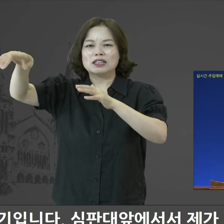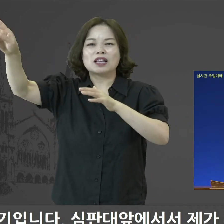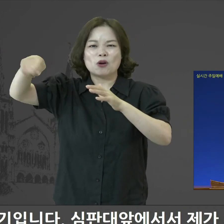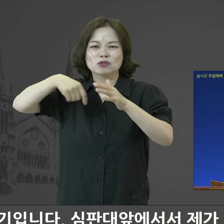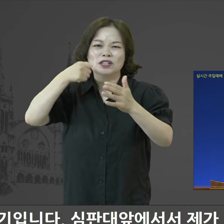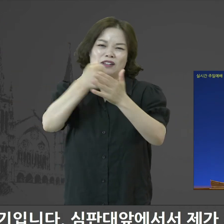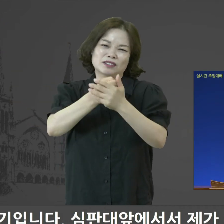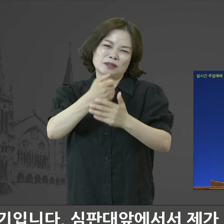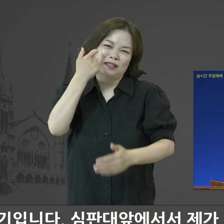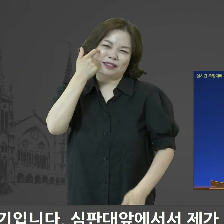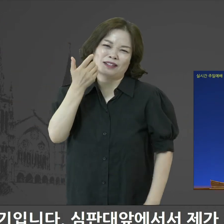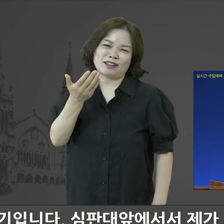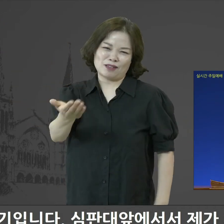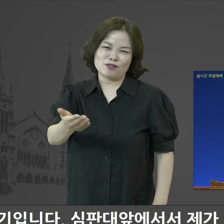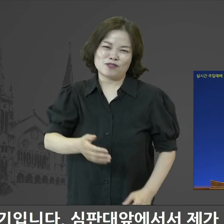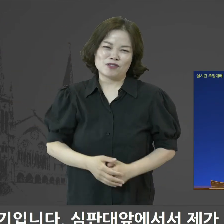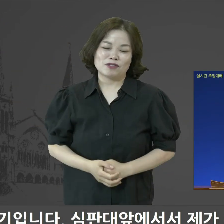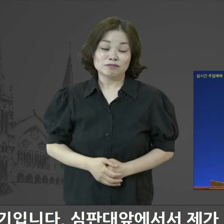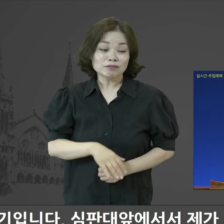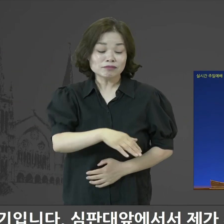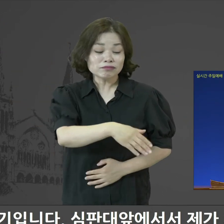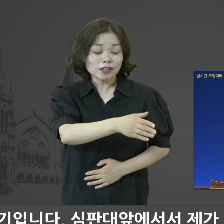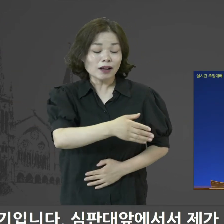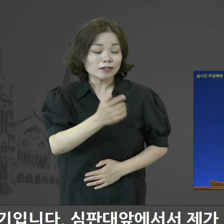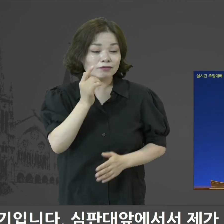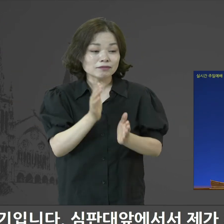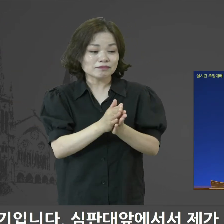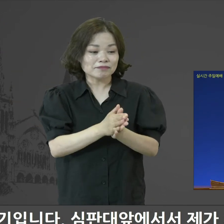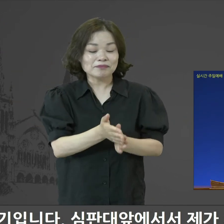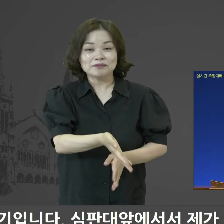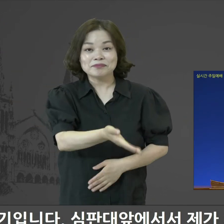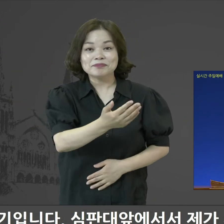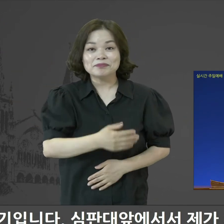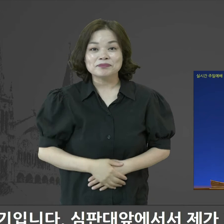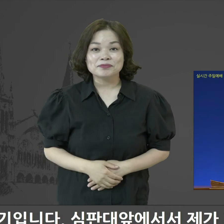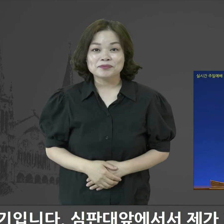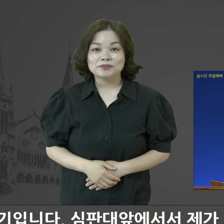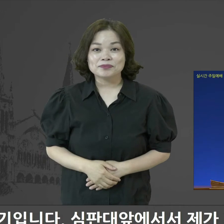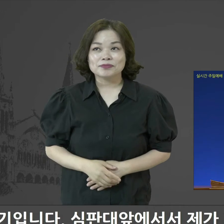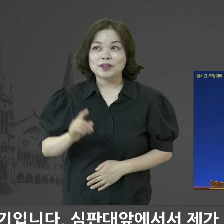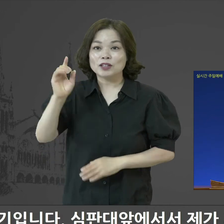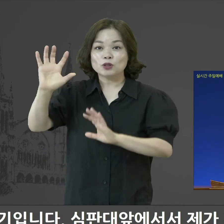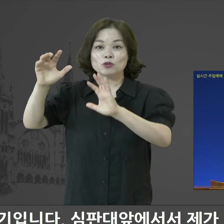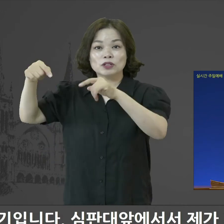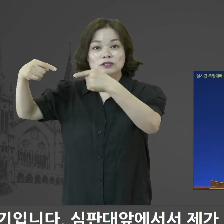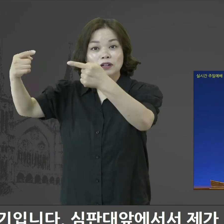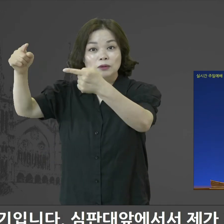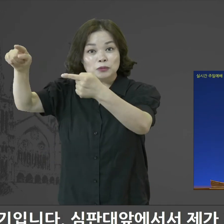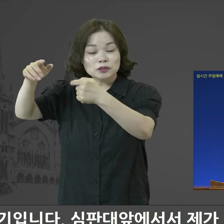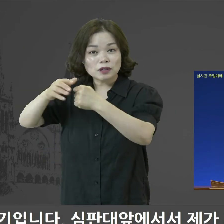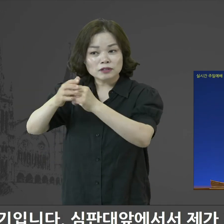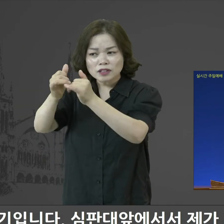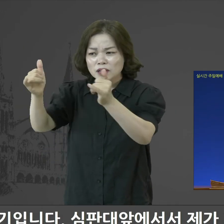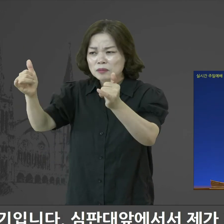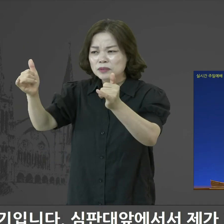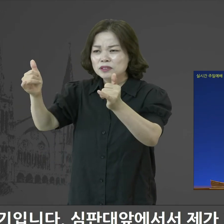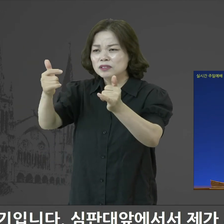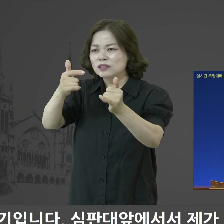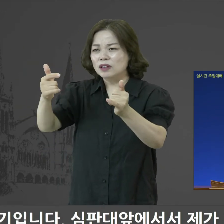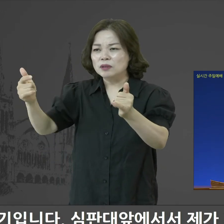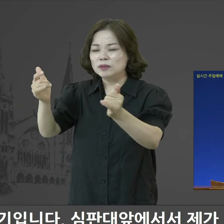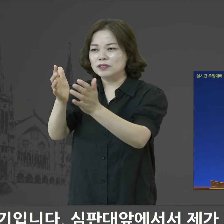안 될까요? 그래서 그러라고 허락을 해줬답니다. 천국에 가니까 사람들이